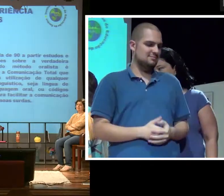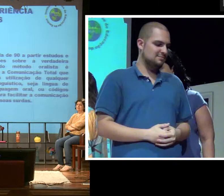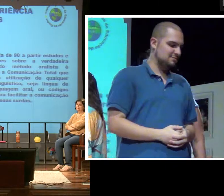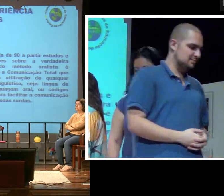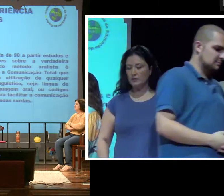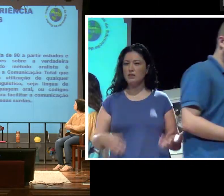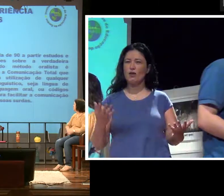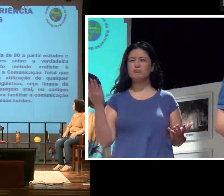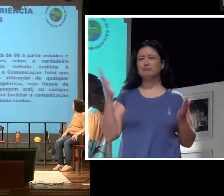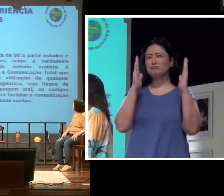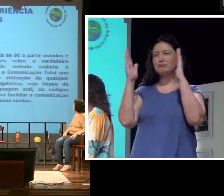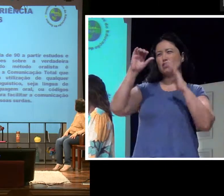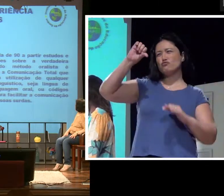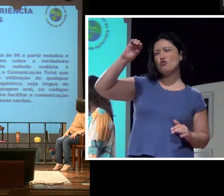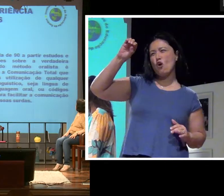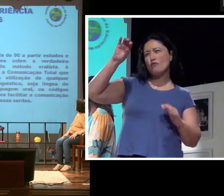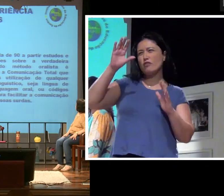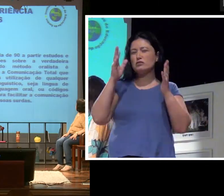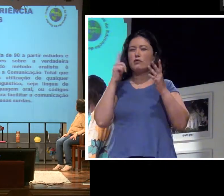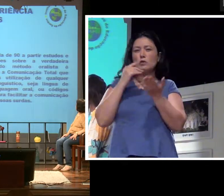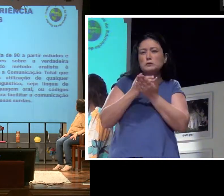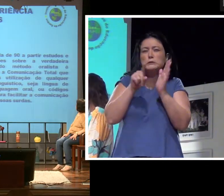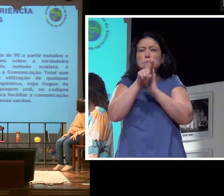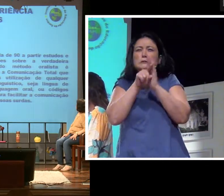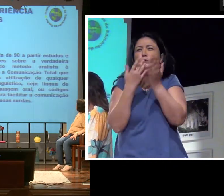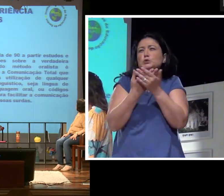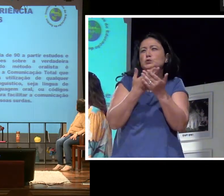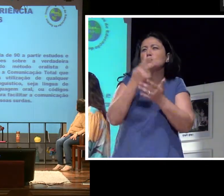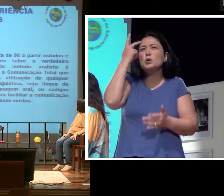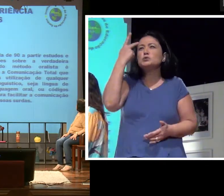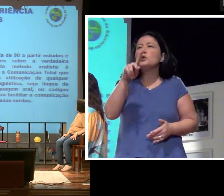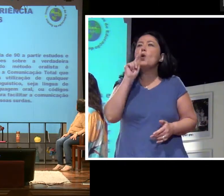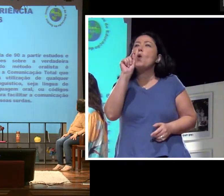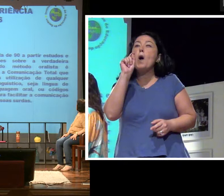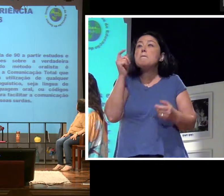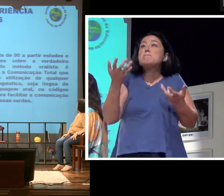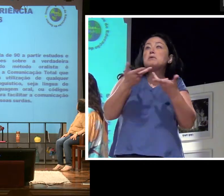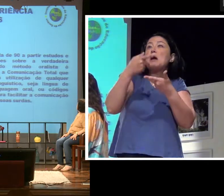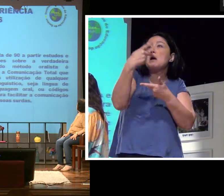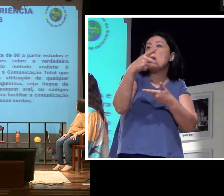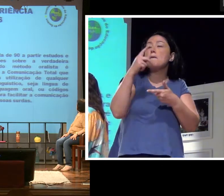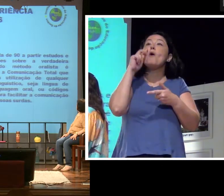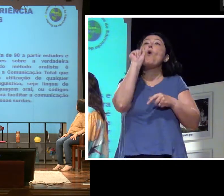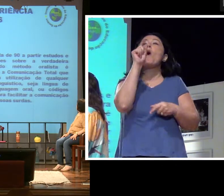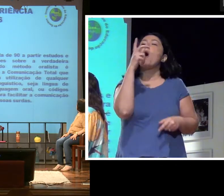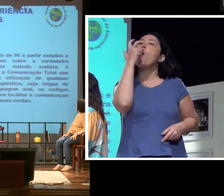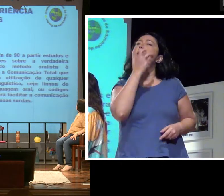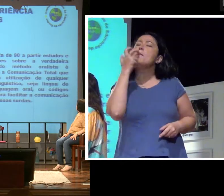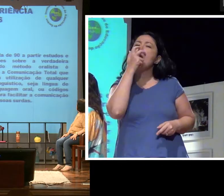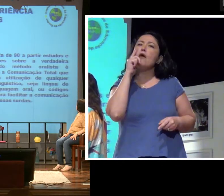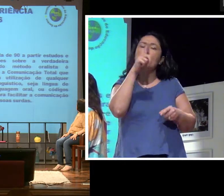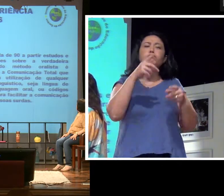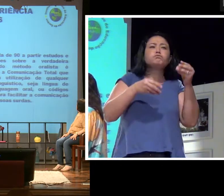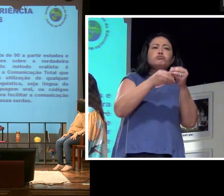Então, na década de 90, a partir dos estudos de investigações sobre a verdadeira eficácia do método oralista, é implantada